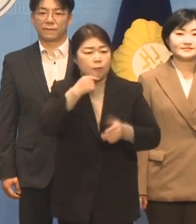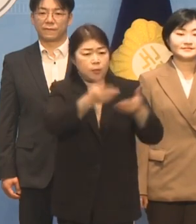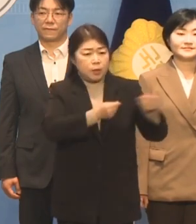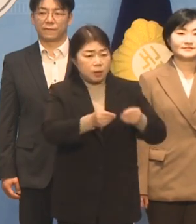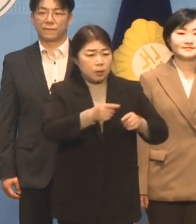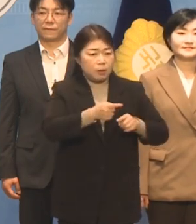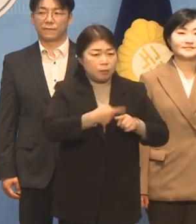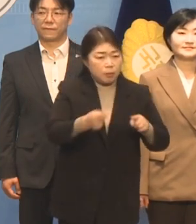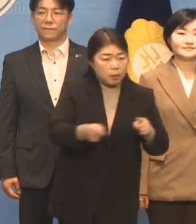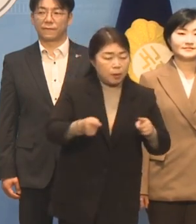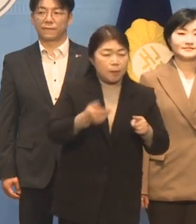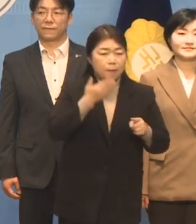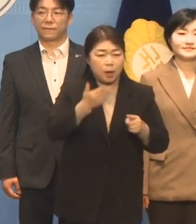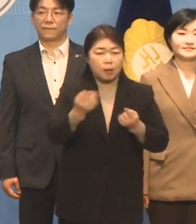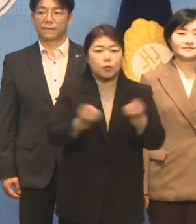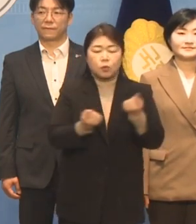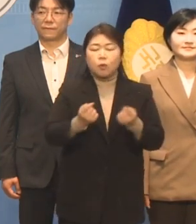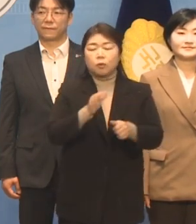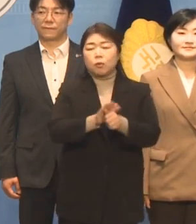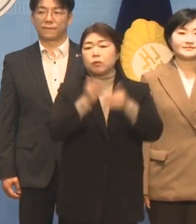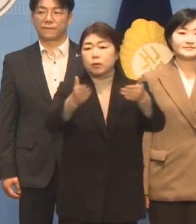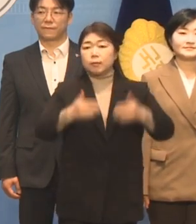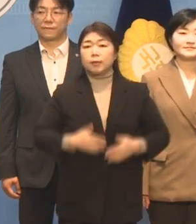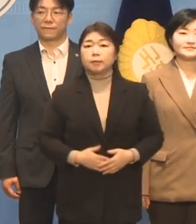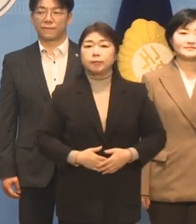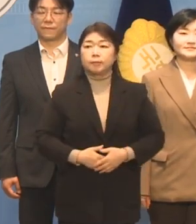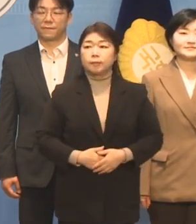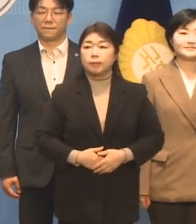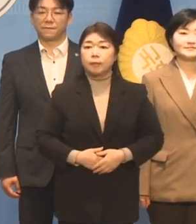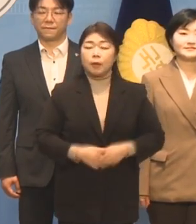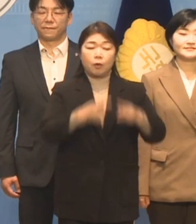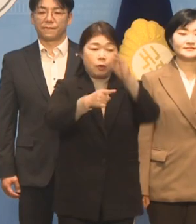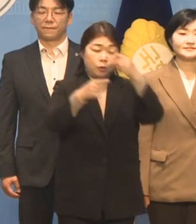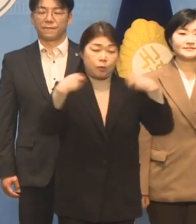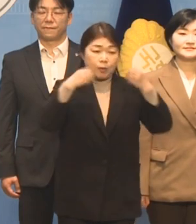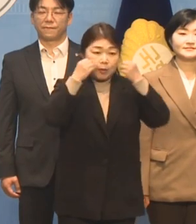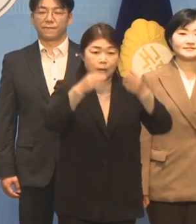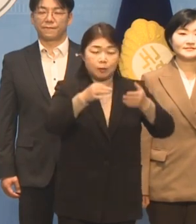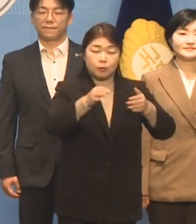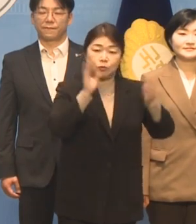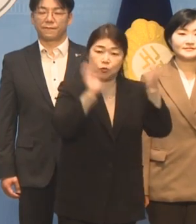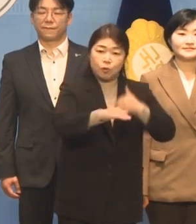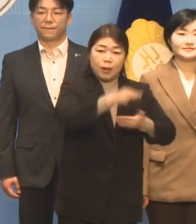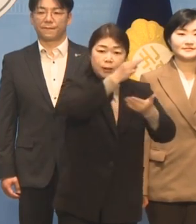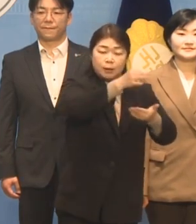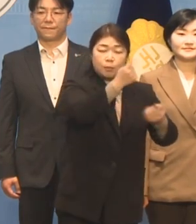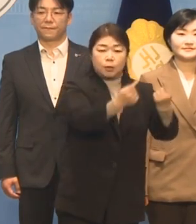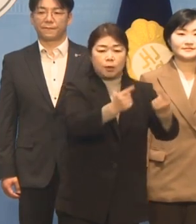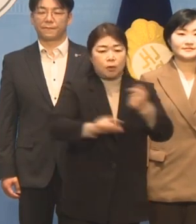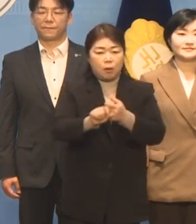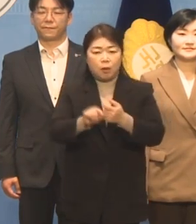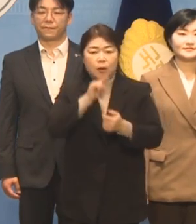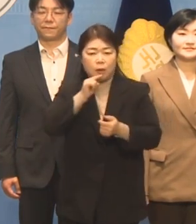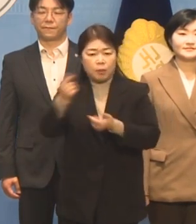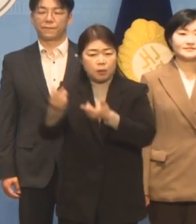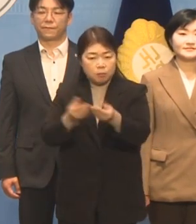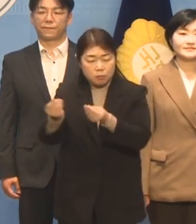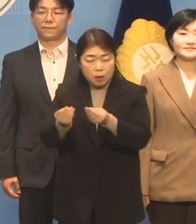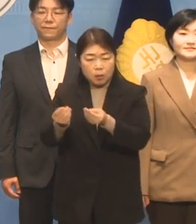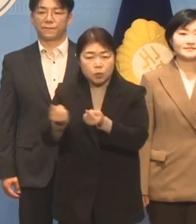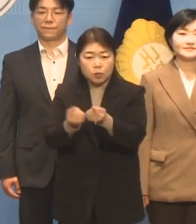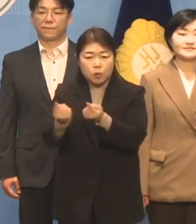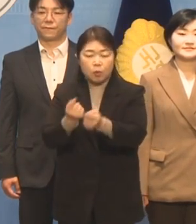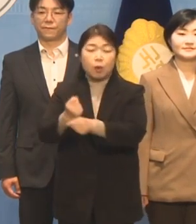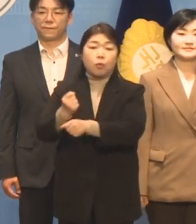나서겠습니다. 소상공인 재생기금은 윤석열 정부 새 출발 기금보다 채무 조정을 완화하고 그 대상